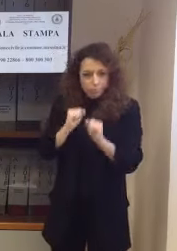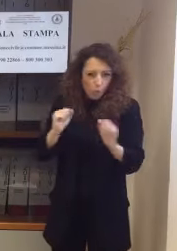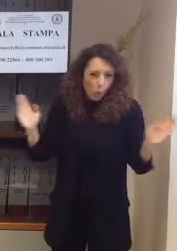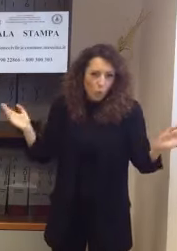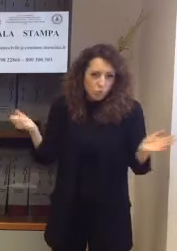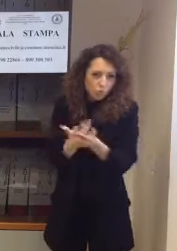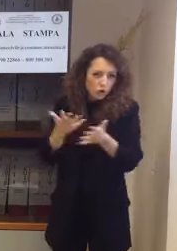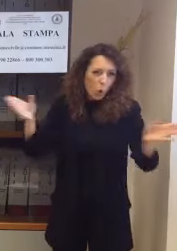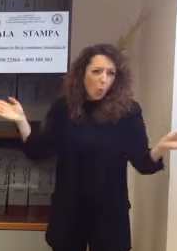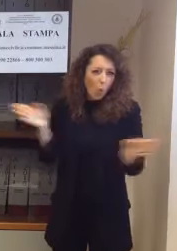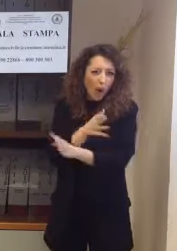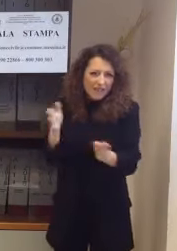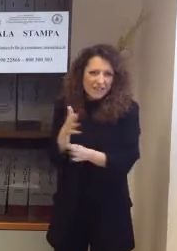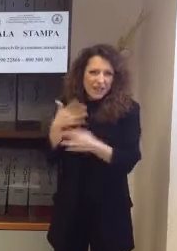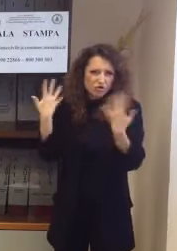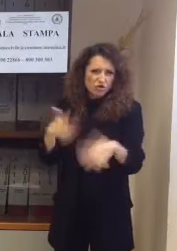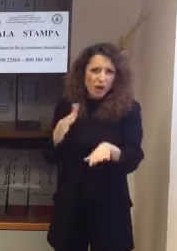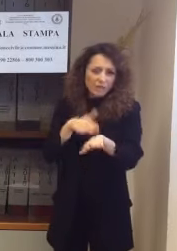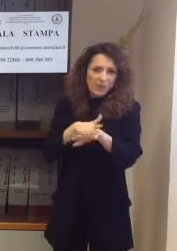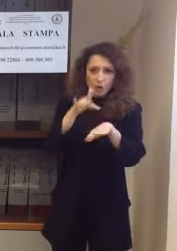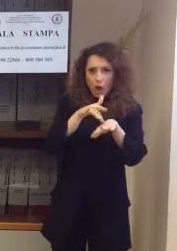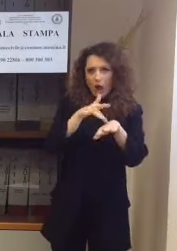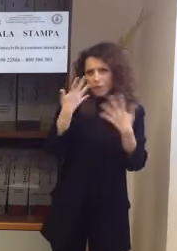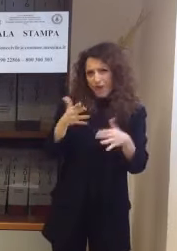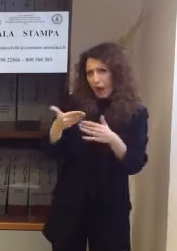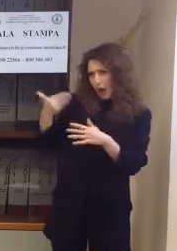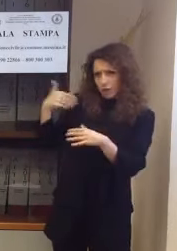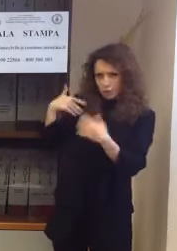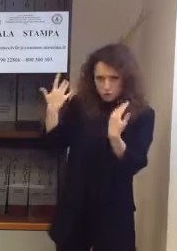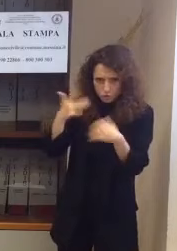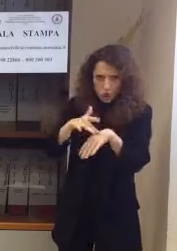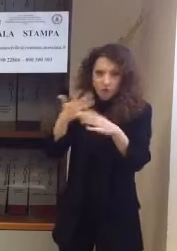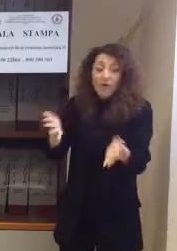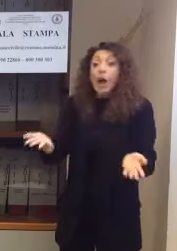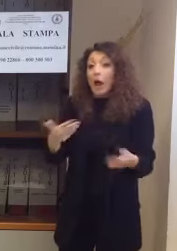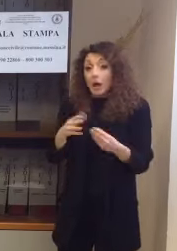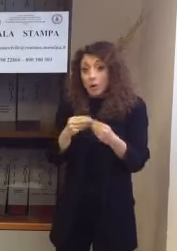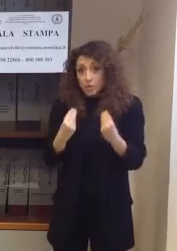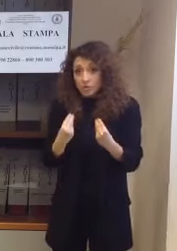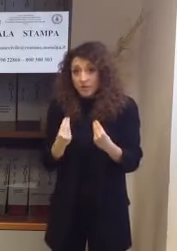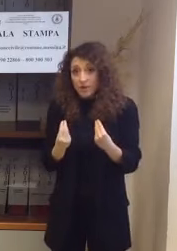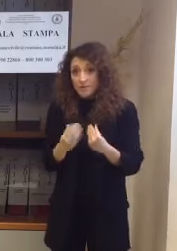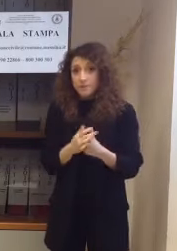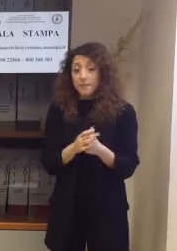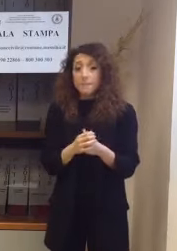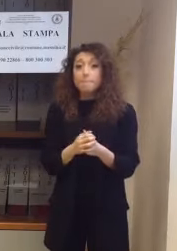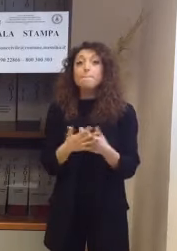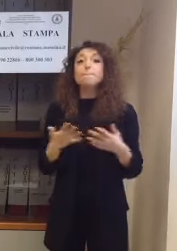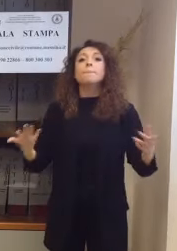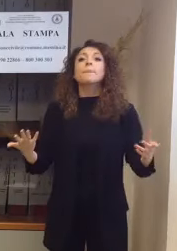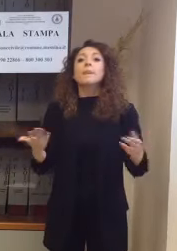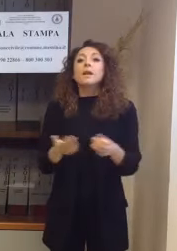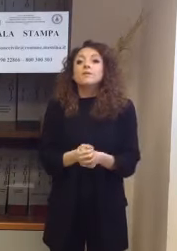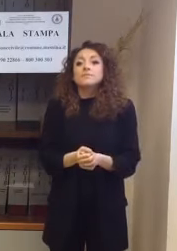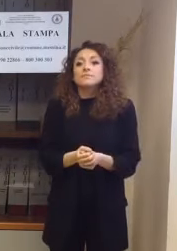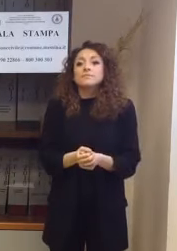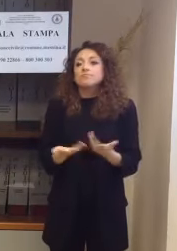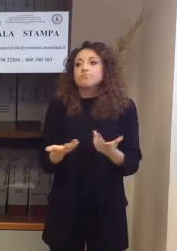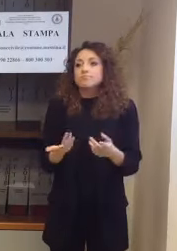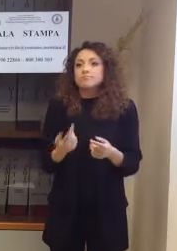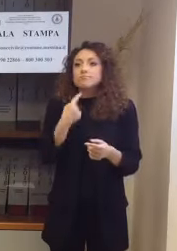sono passato. Cosa devo fare altro? Io non posso fare altro che semplicemente testimoniarvi intanto